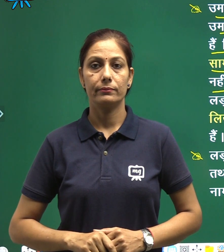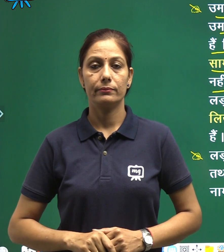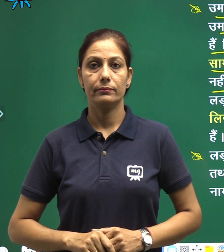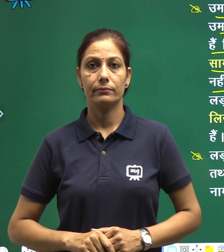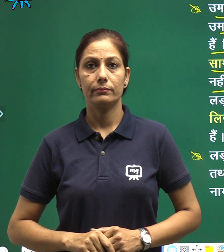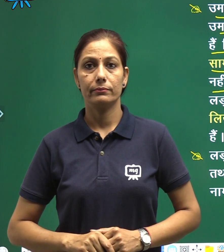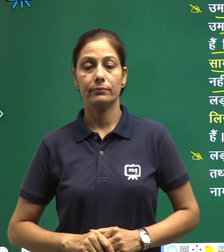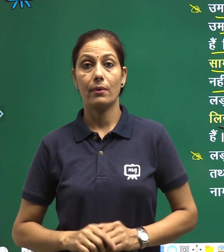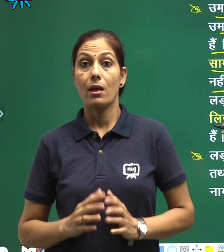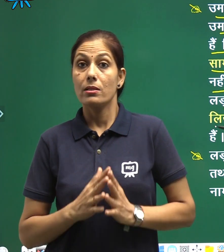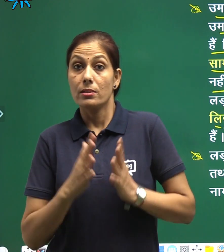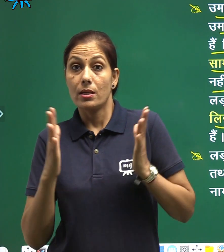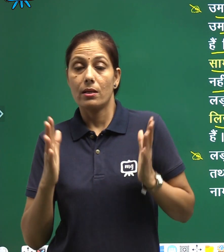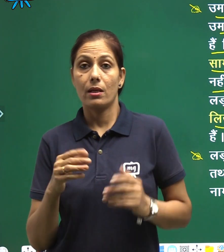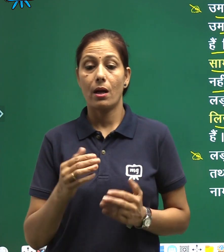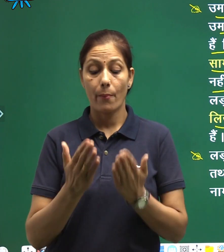ज़्यादा पढ़ी लिखी लड़की